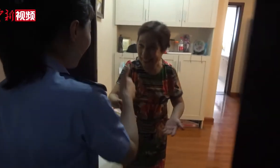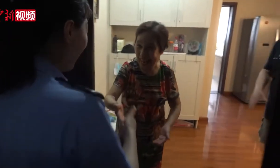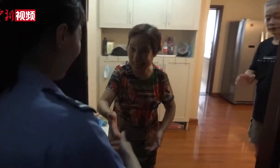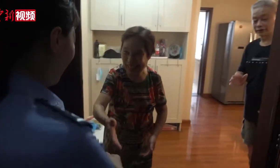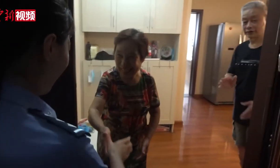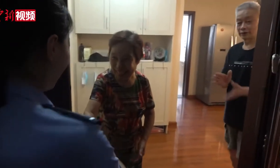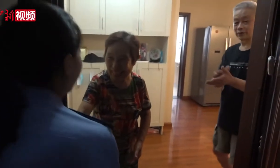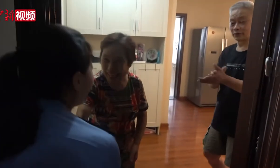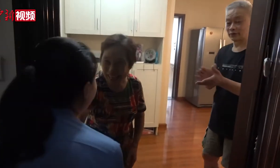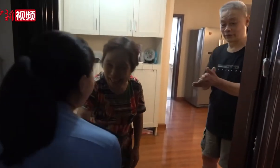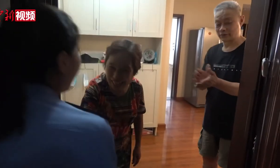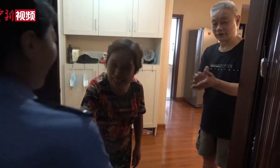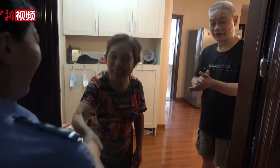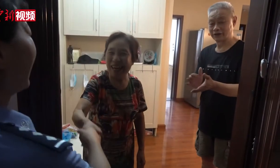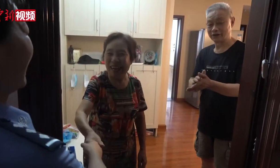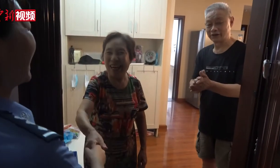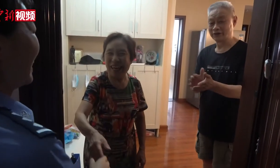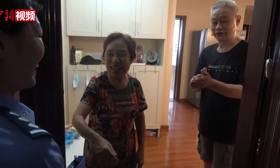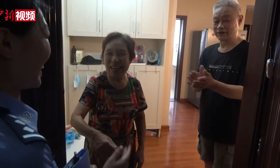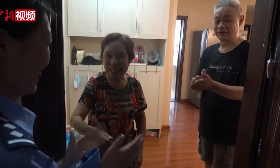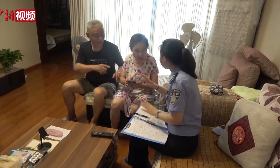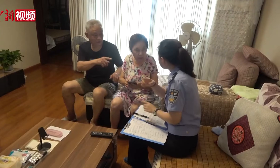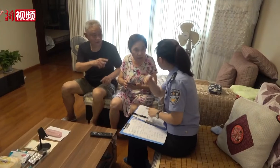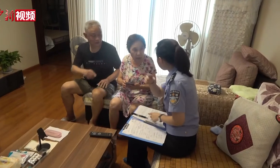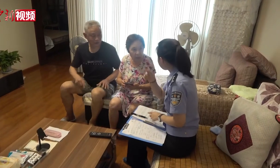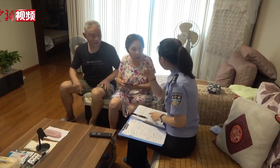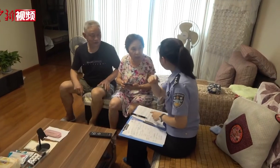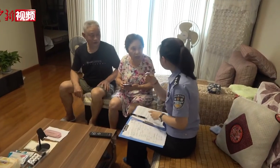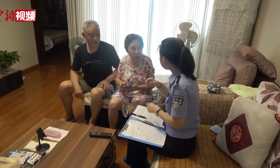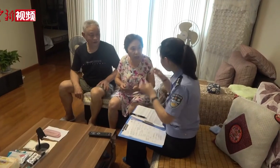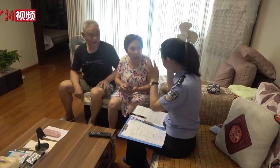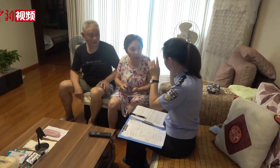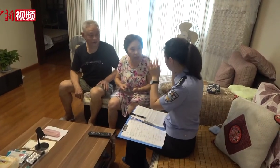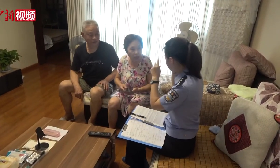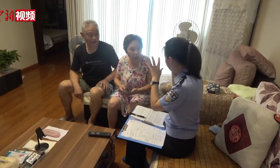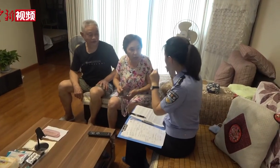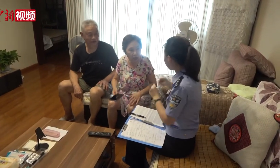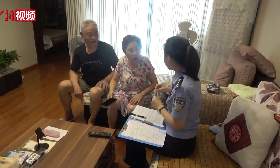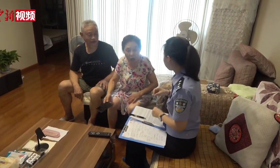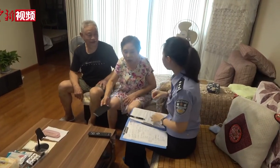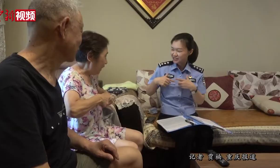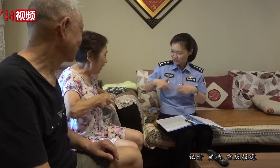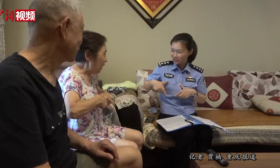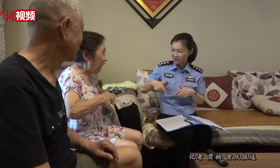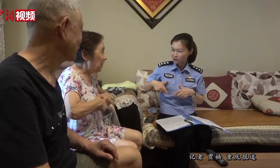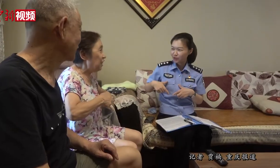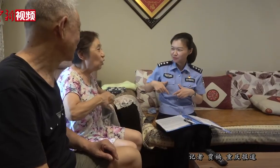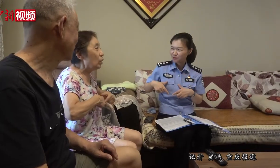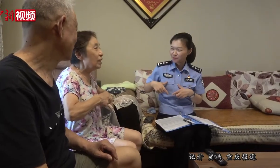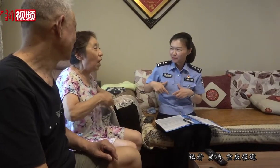邻里有冲突，都知道找何巧帮忙。社区中有涉及听障人士的矛盾，彼此无法沟通，何巧出警就能迎刃